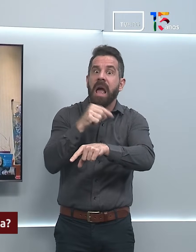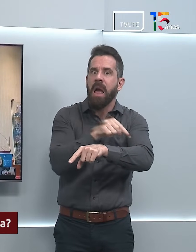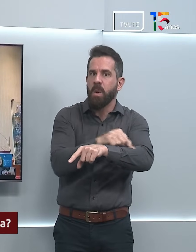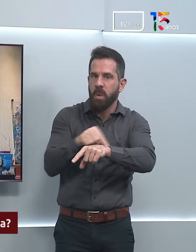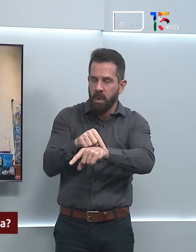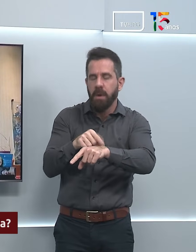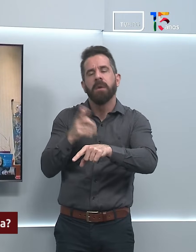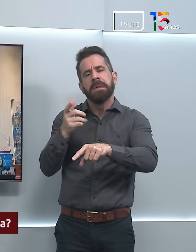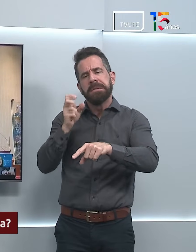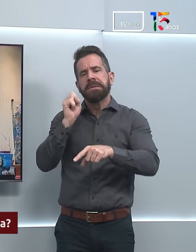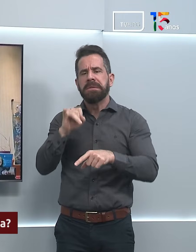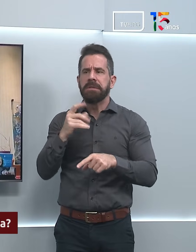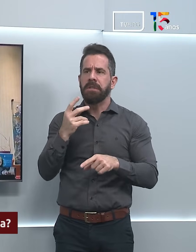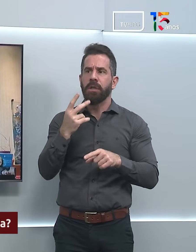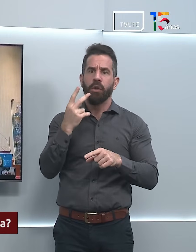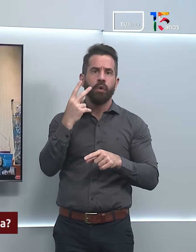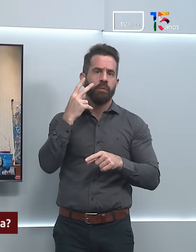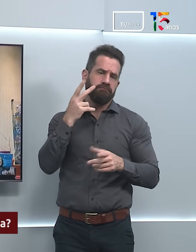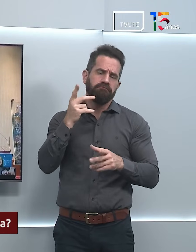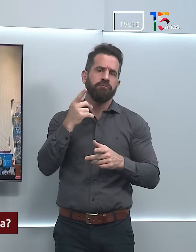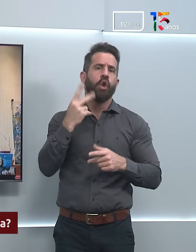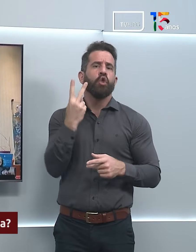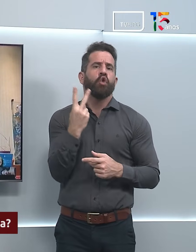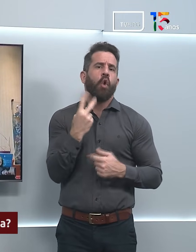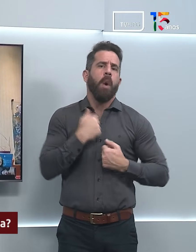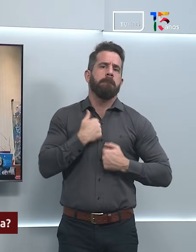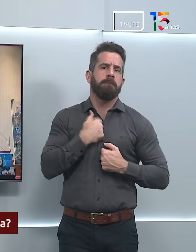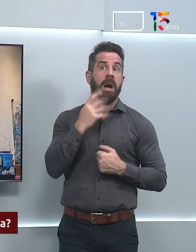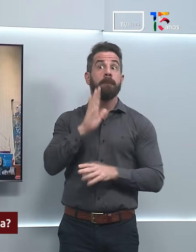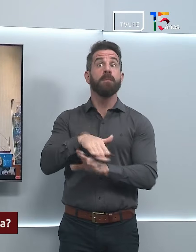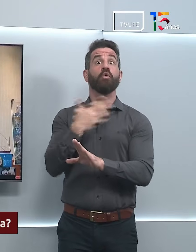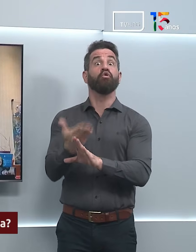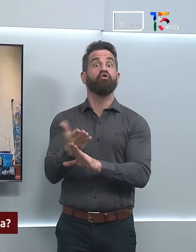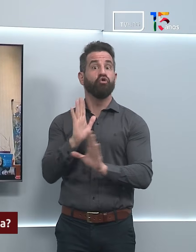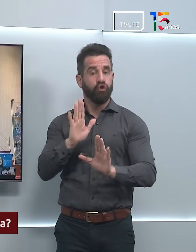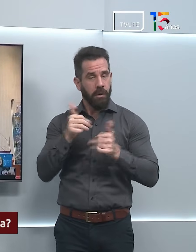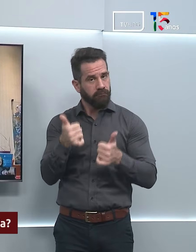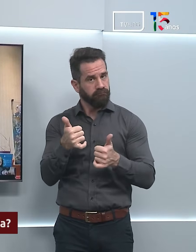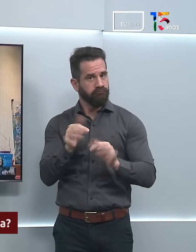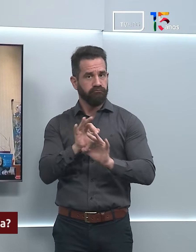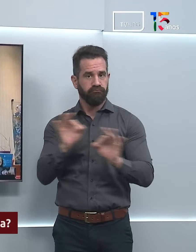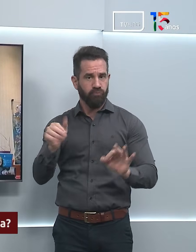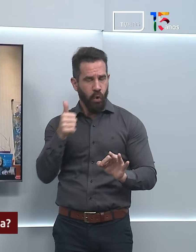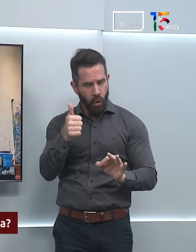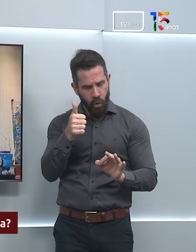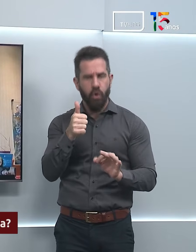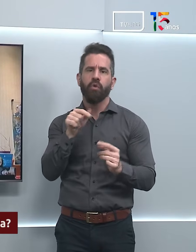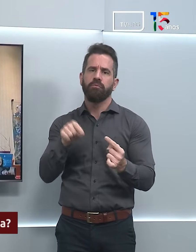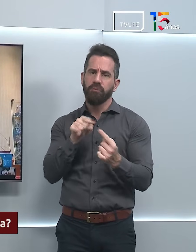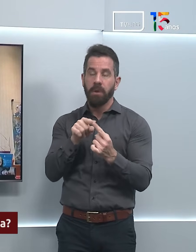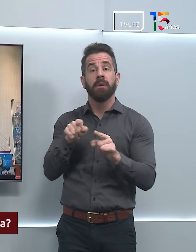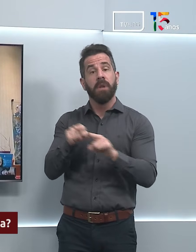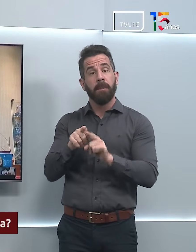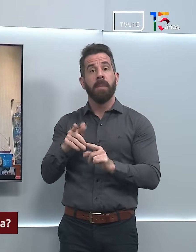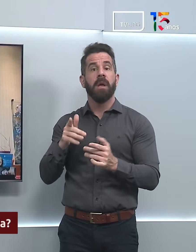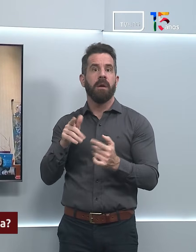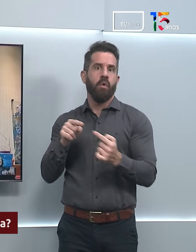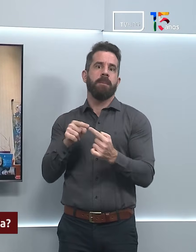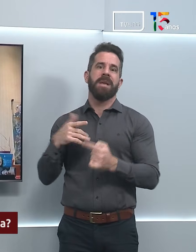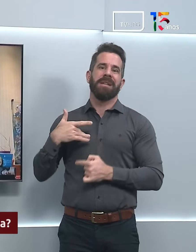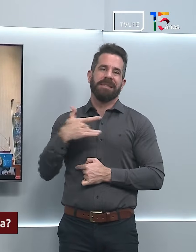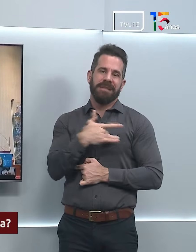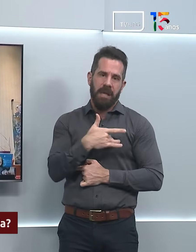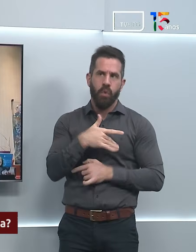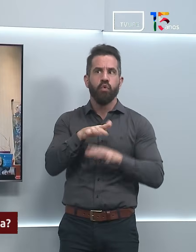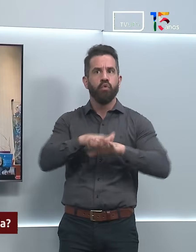não ultrapassar 2 banhos por dia é uma média bem tolerável e bem saudável para a maioria